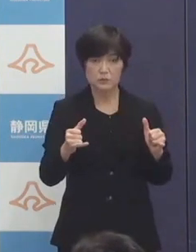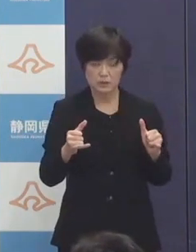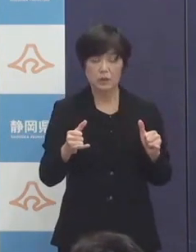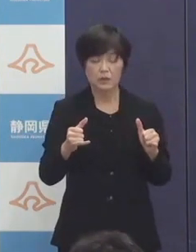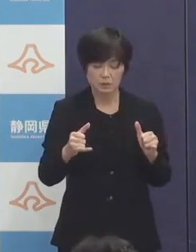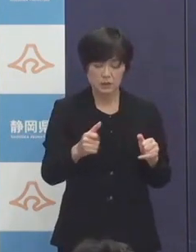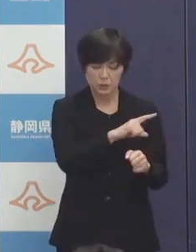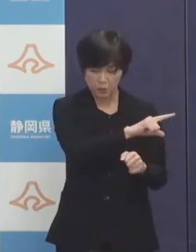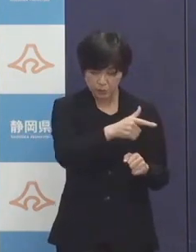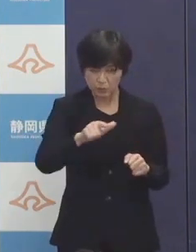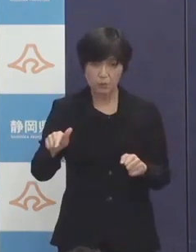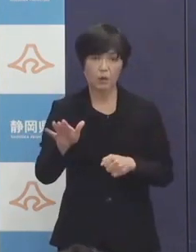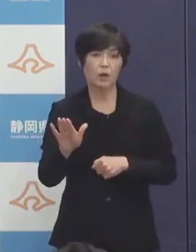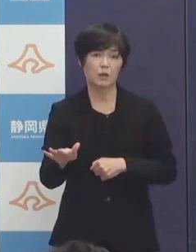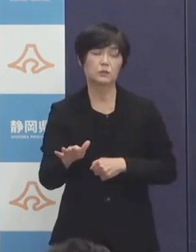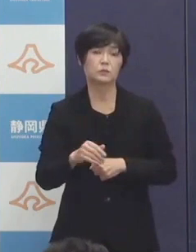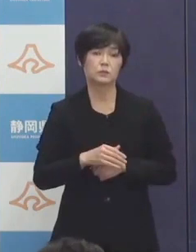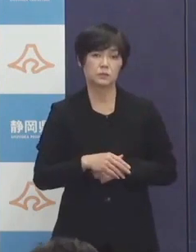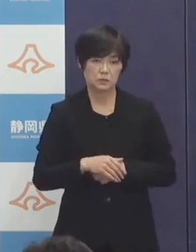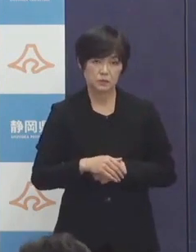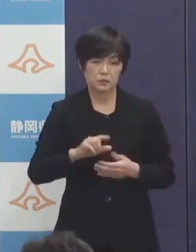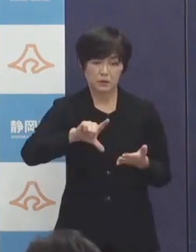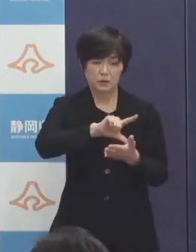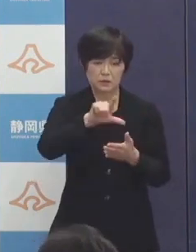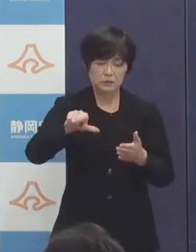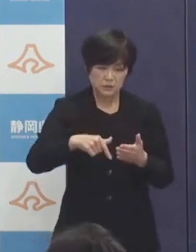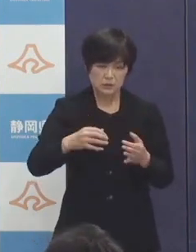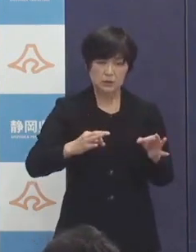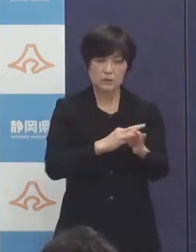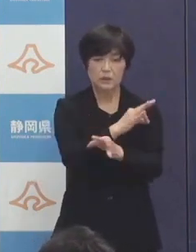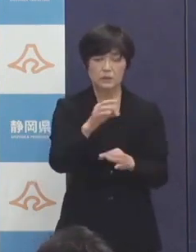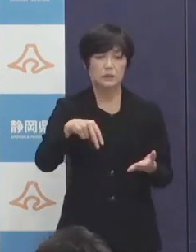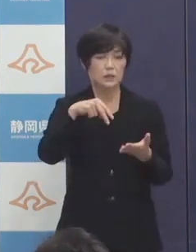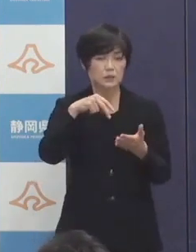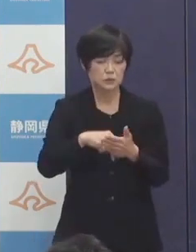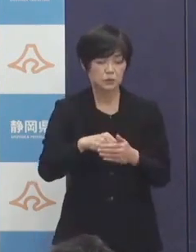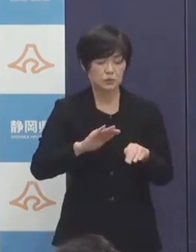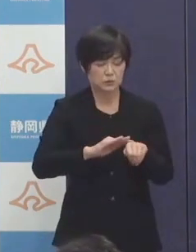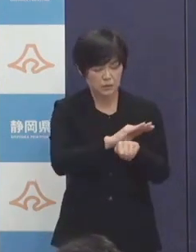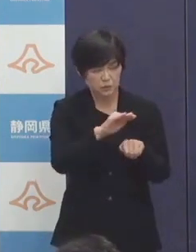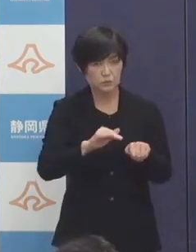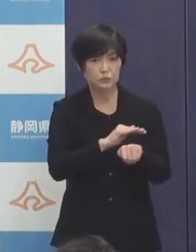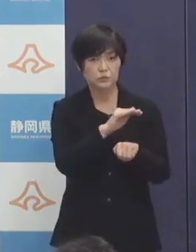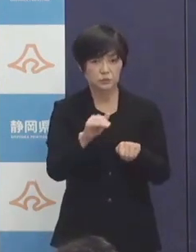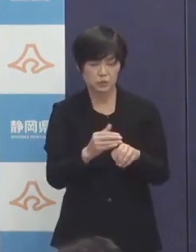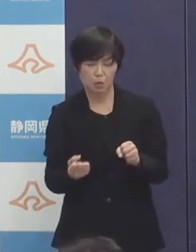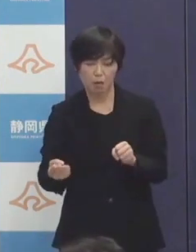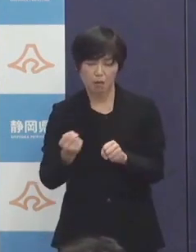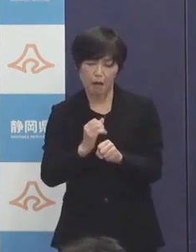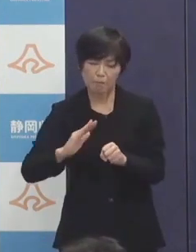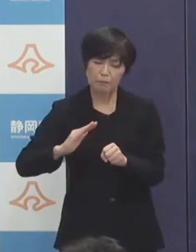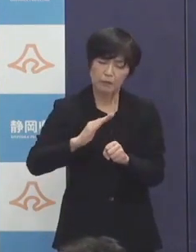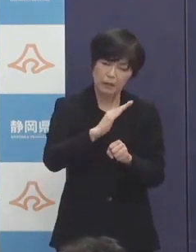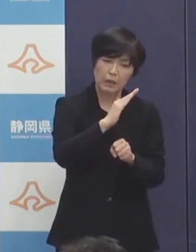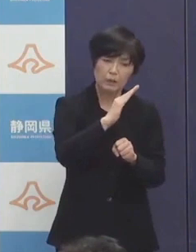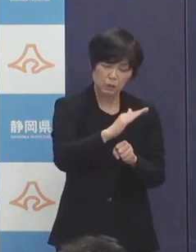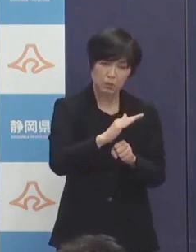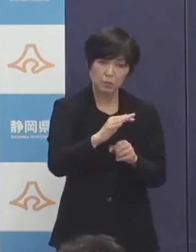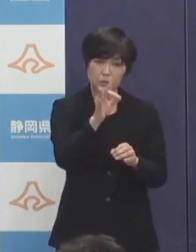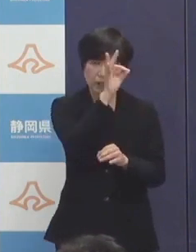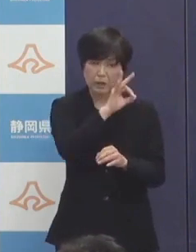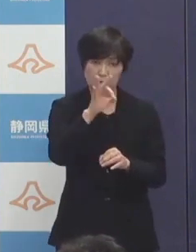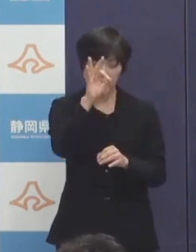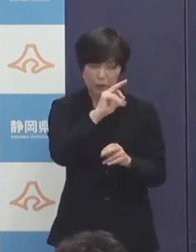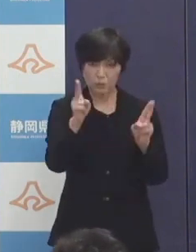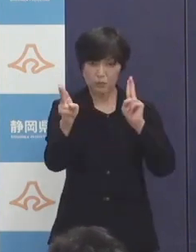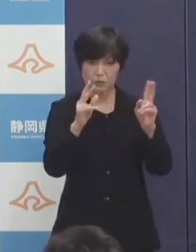野が広いものです。地域経済にとっては大変重要な産業でもあります。回復傾向にあった県内観光関係事業者の皆様